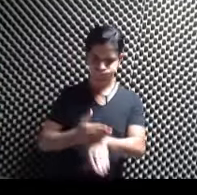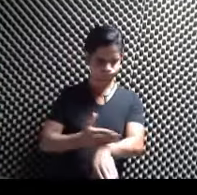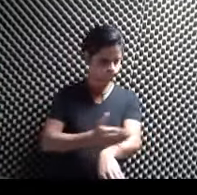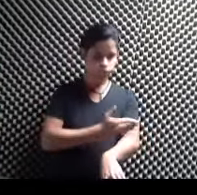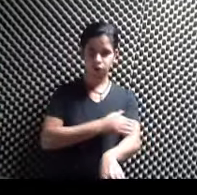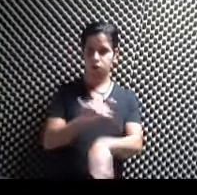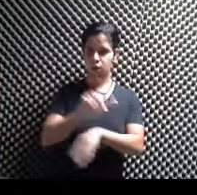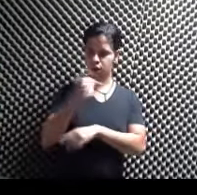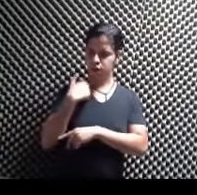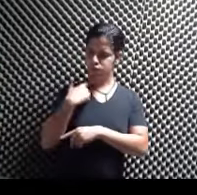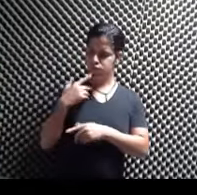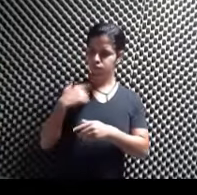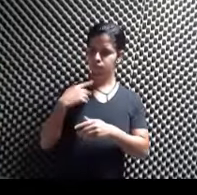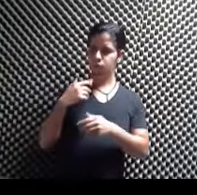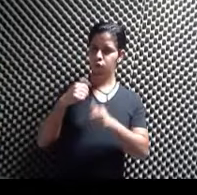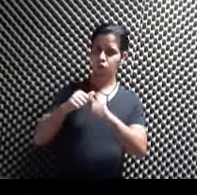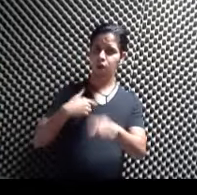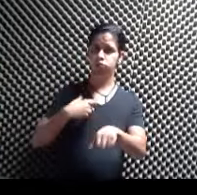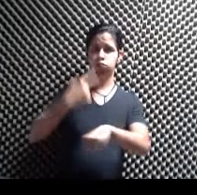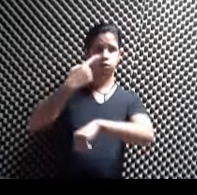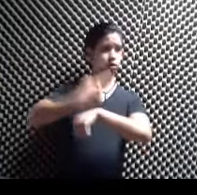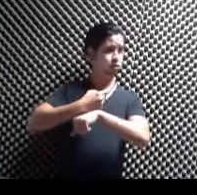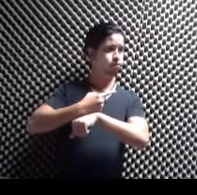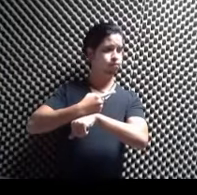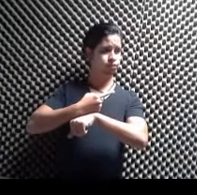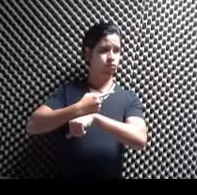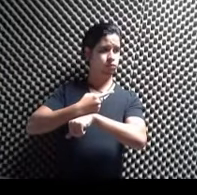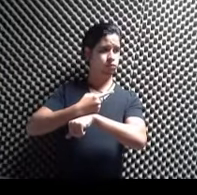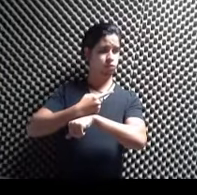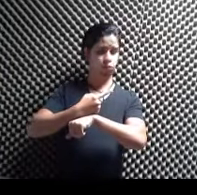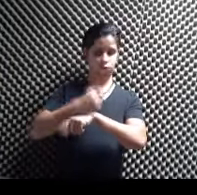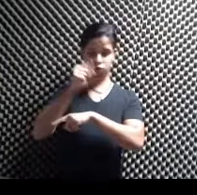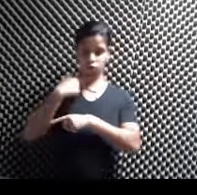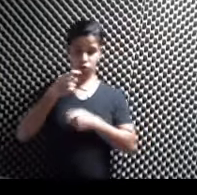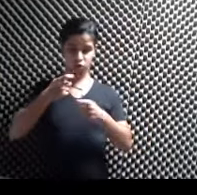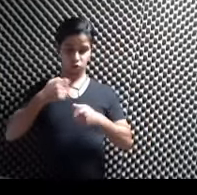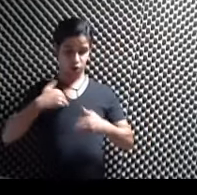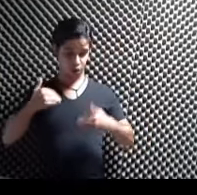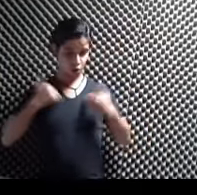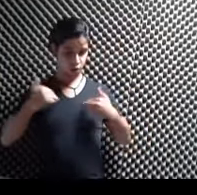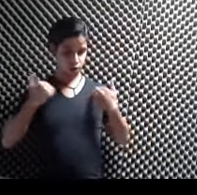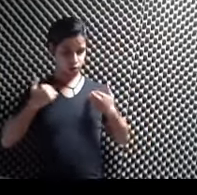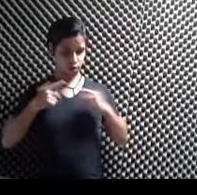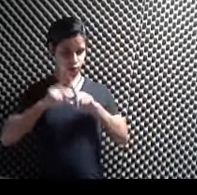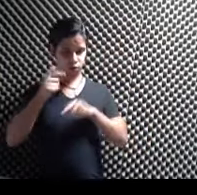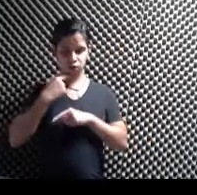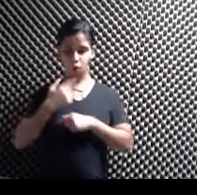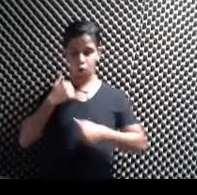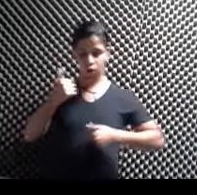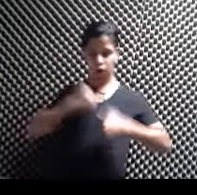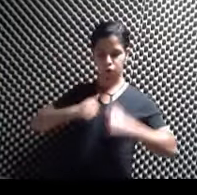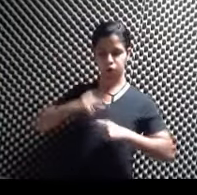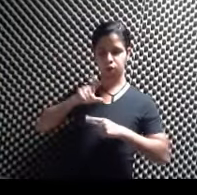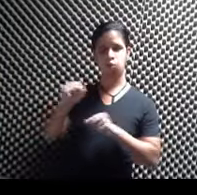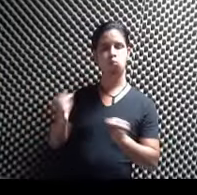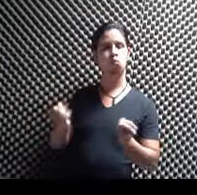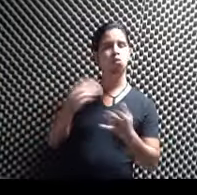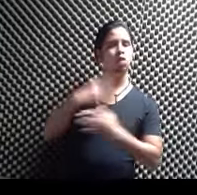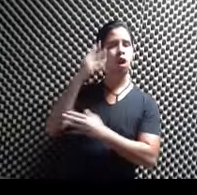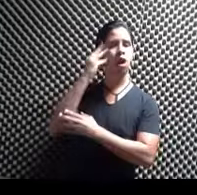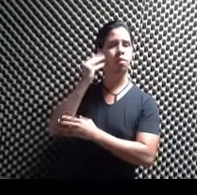al día, ¿no? Al día. Y tienes un director que es joven, pero entonces un actor, compañero, que no es joven. No. Que tiene toda la experiencia del mundo. O sea,